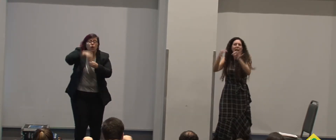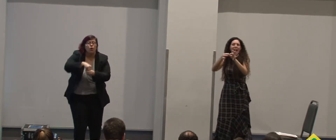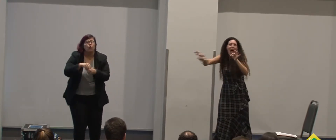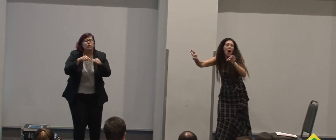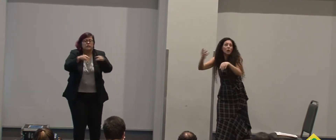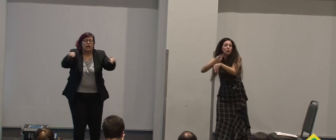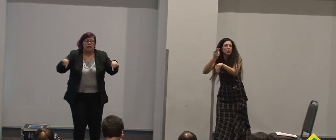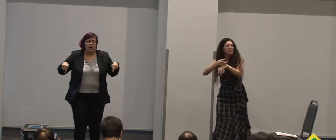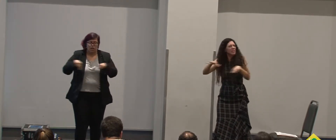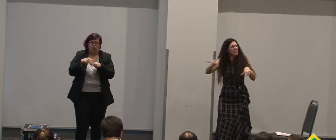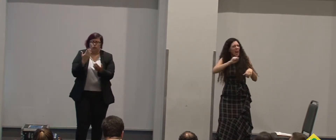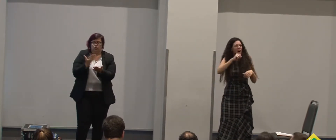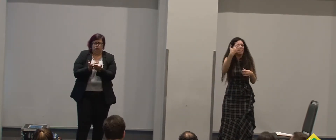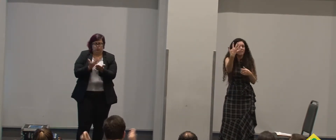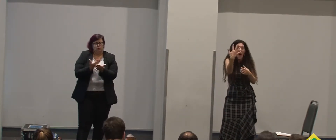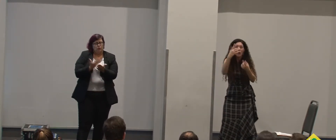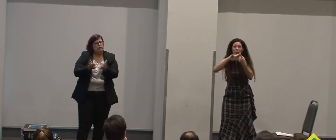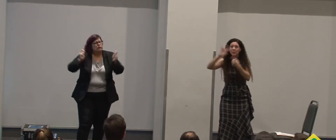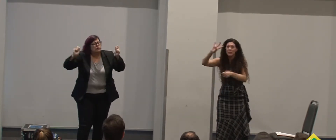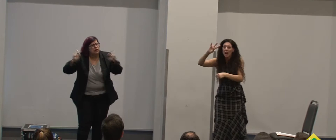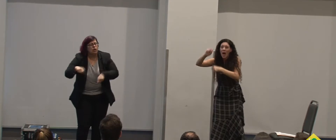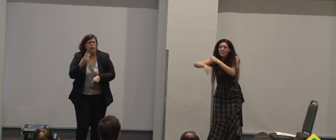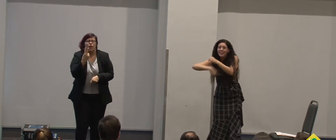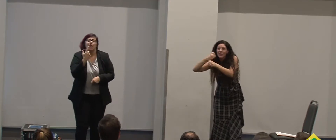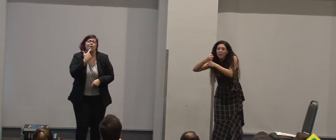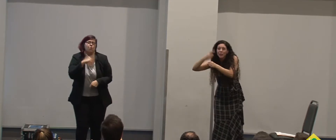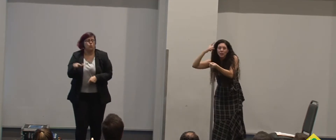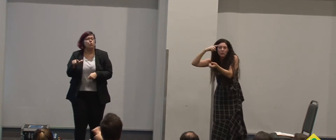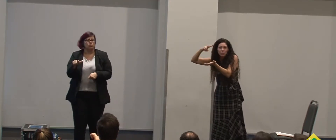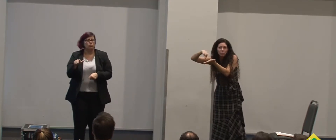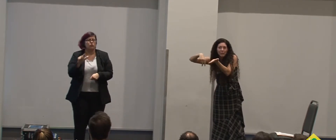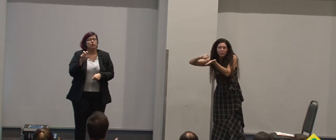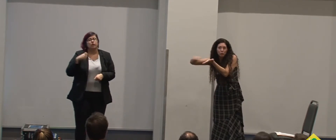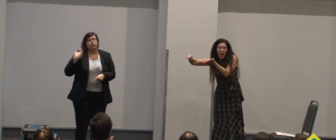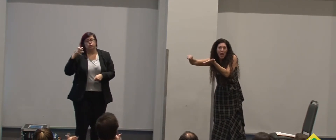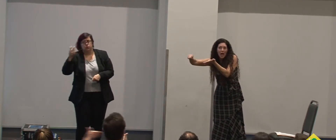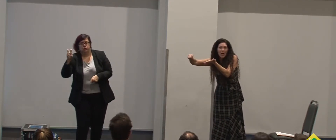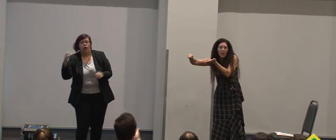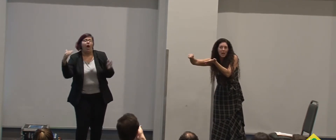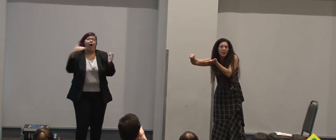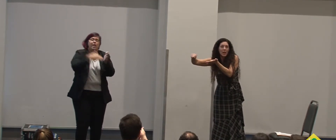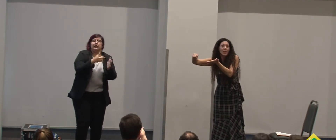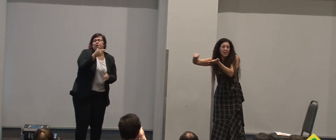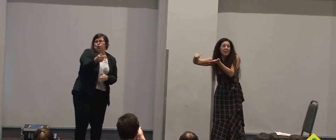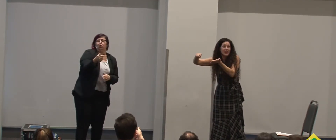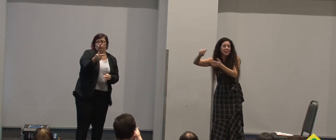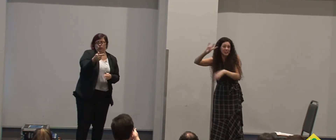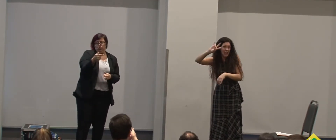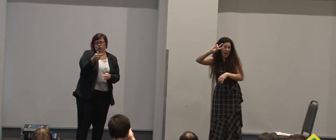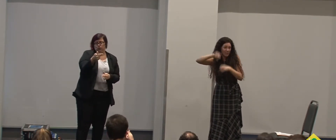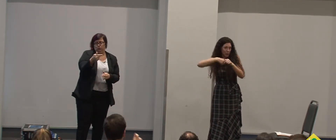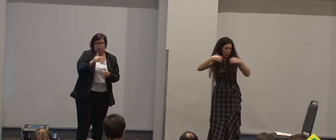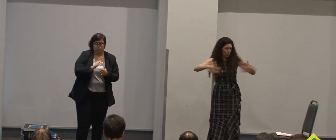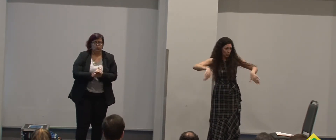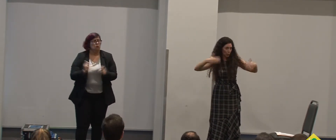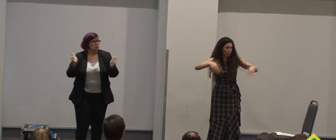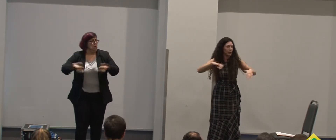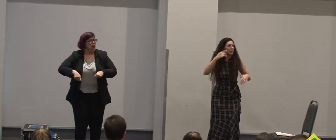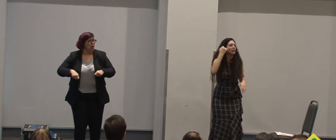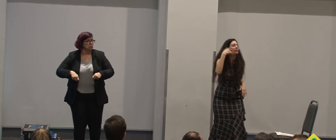isso, sim, se torna de maneira capaz. É possível, sim, ela aprender 2